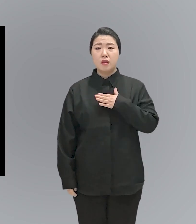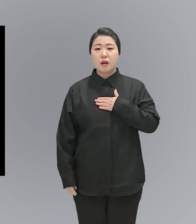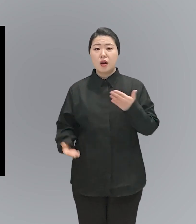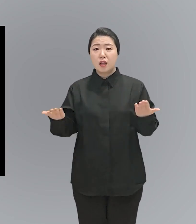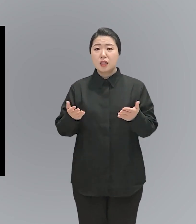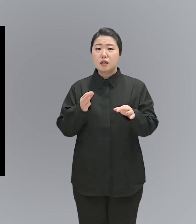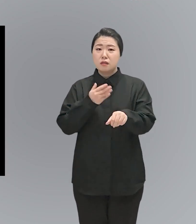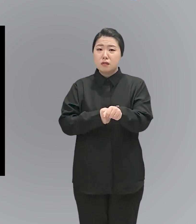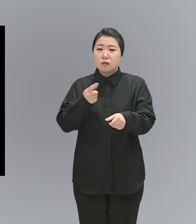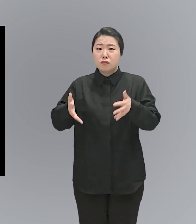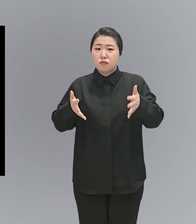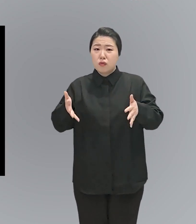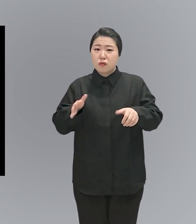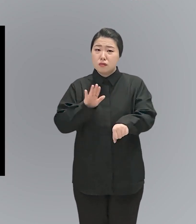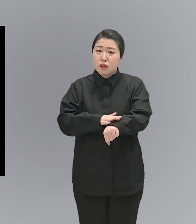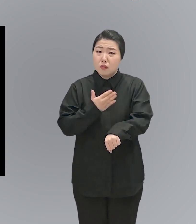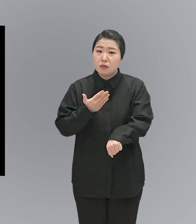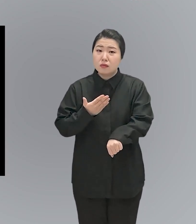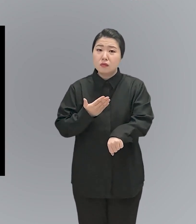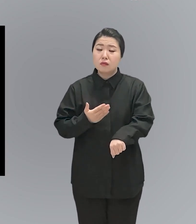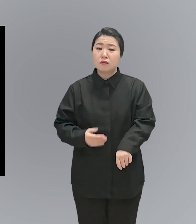내가 일을 못해서 그러나?